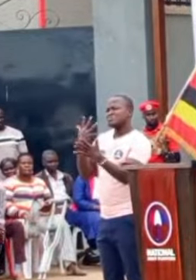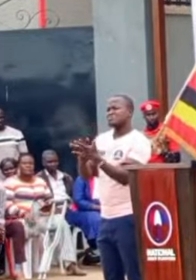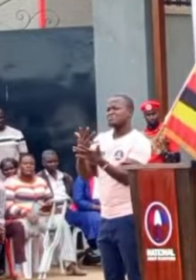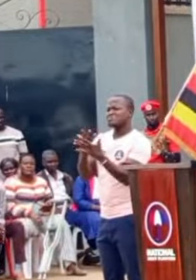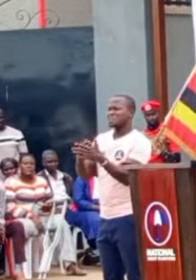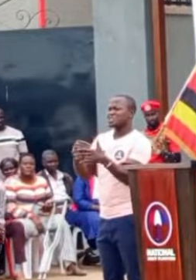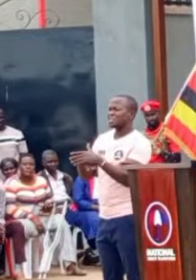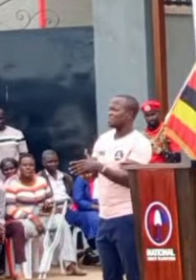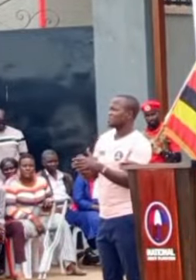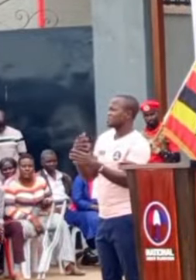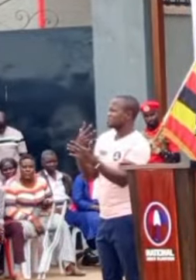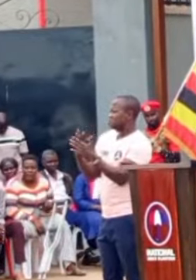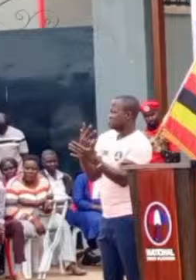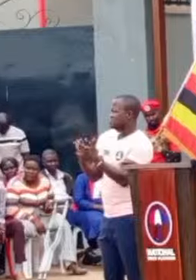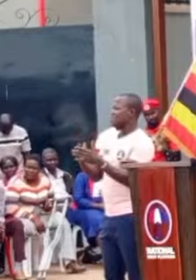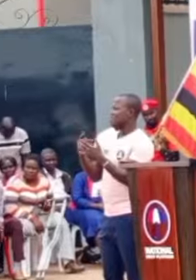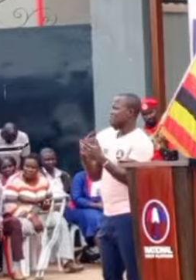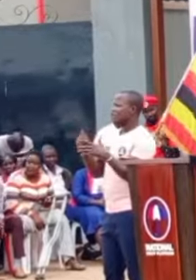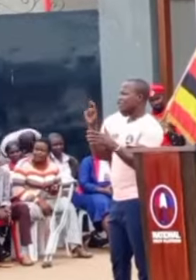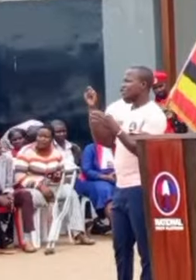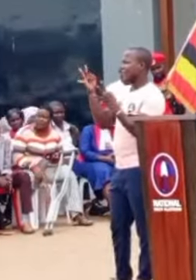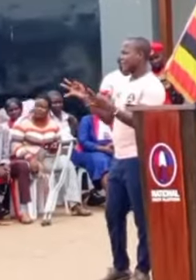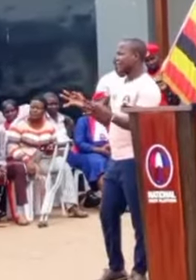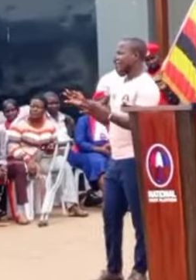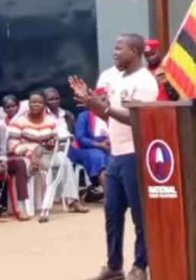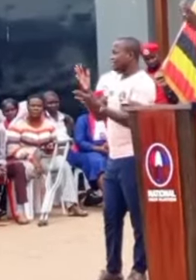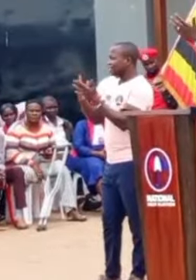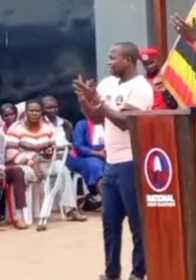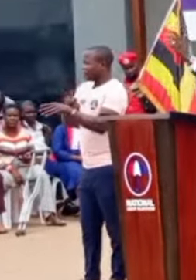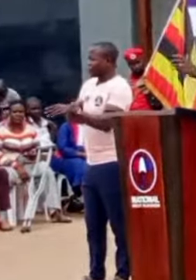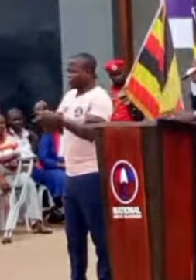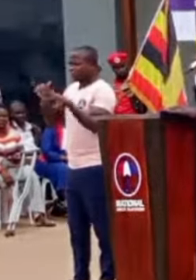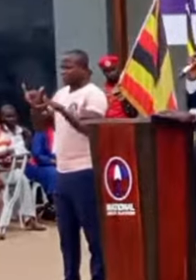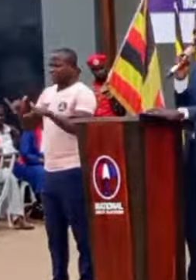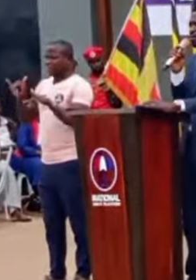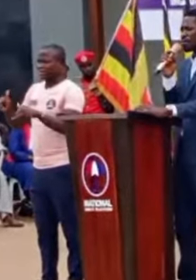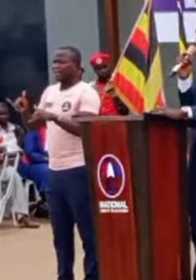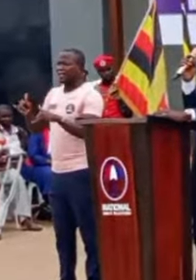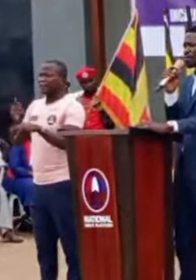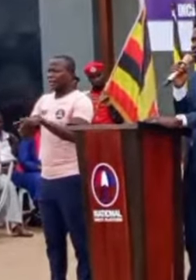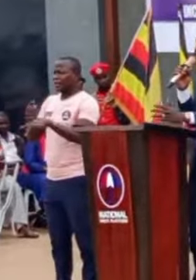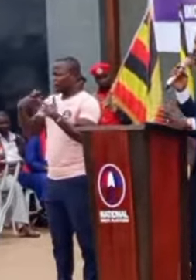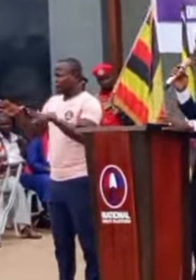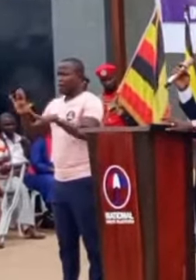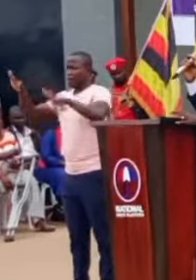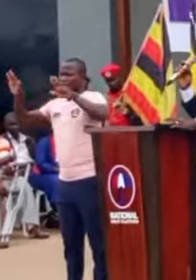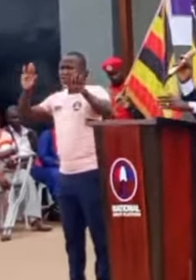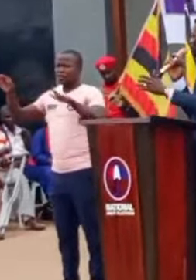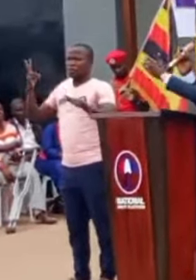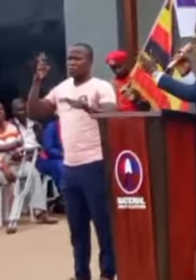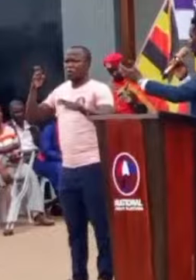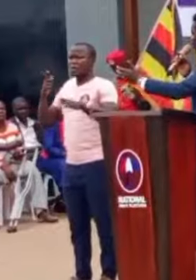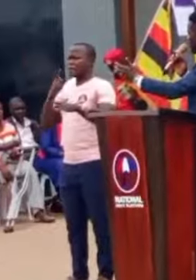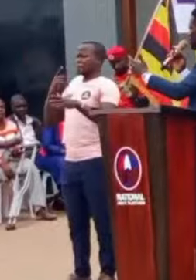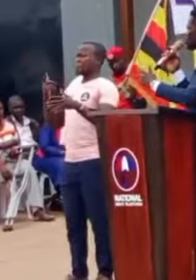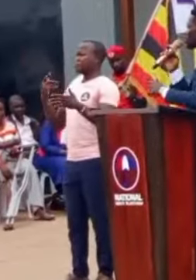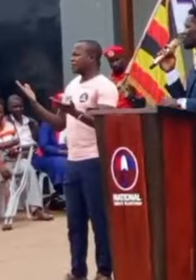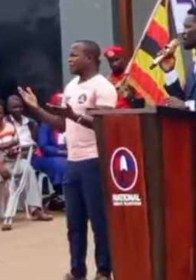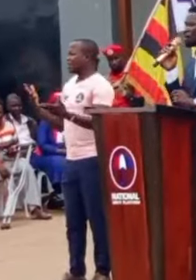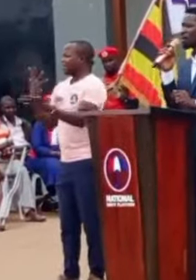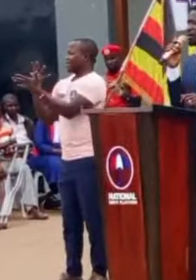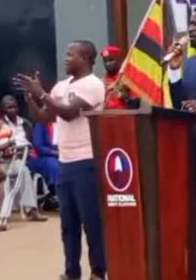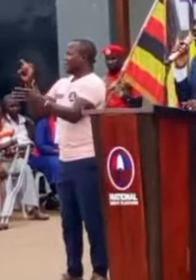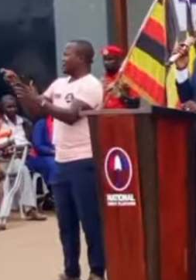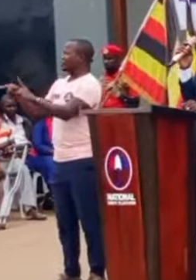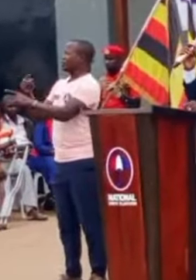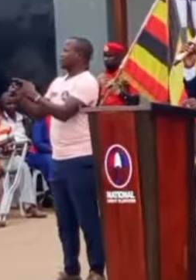mu makomera newe tuli wano tuyinza okuba ne batugamba gondibwa owegendi bamuwambye era tubadde tukyali wano omuganda